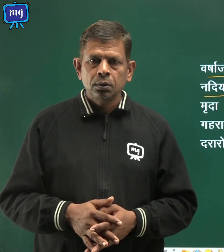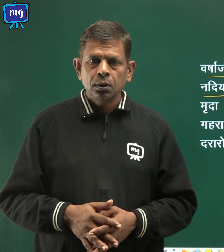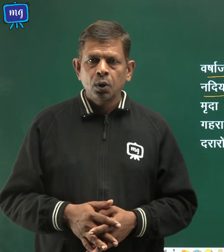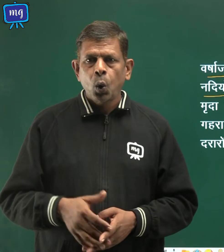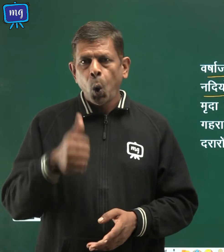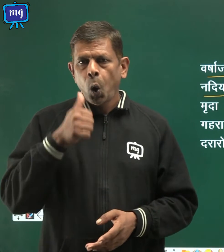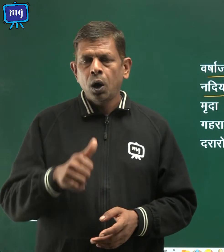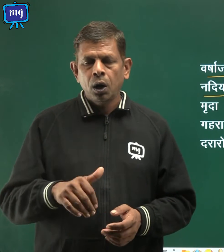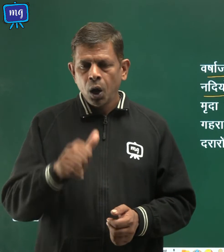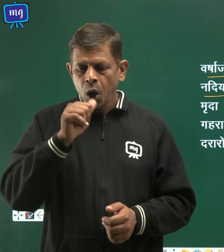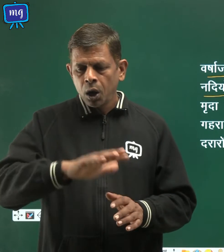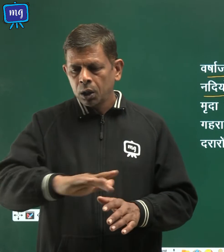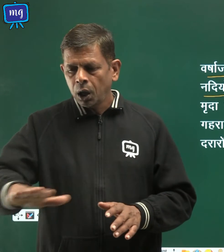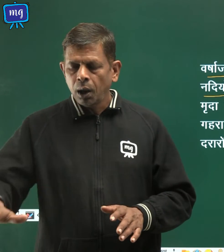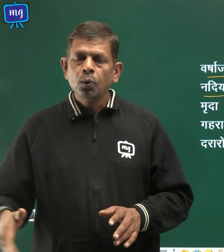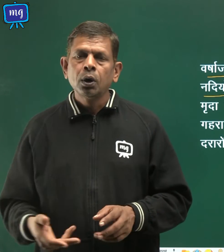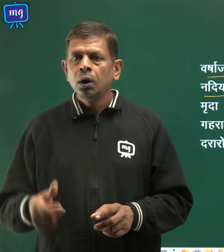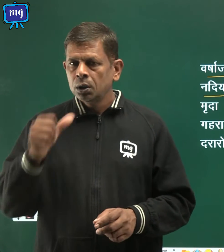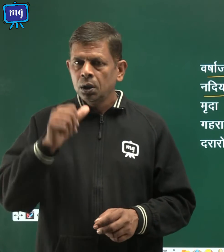और तालाबों का जल